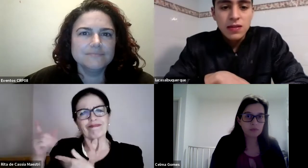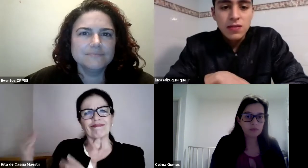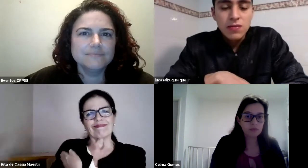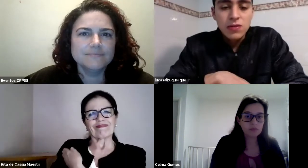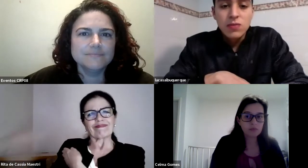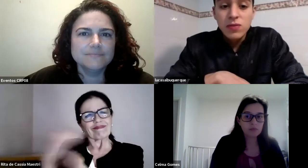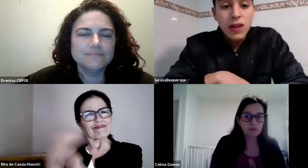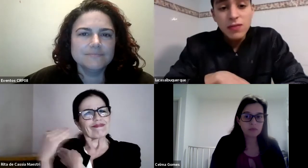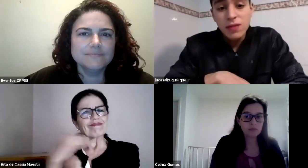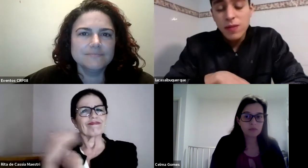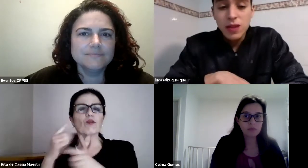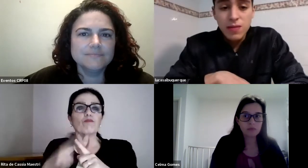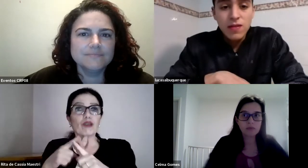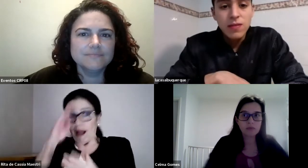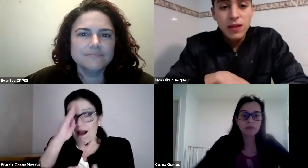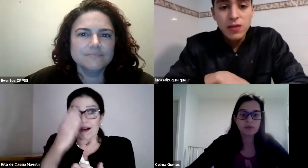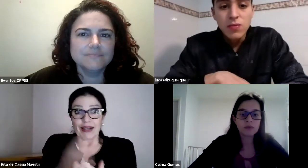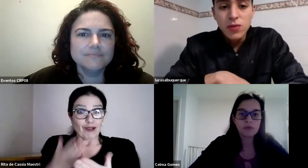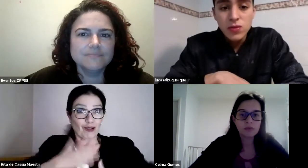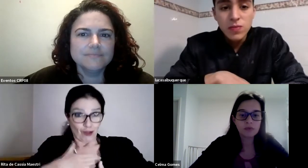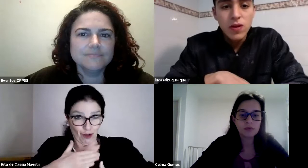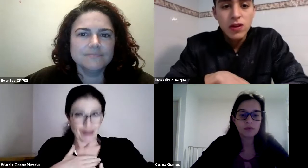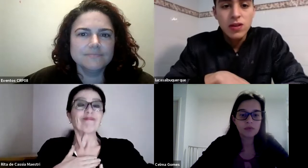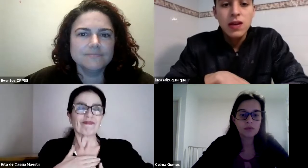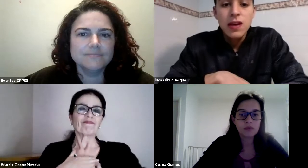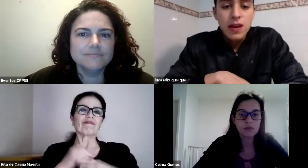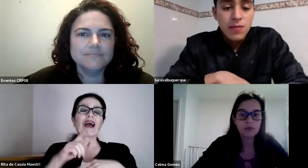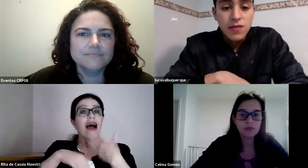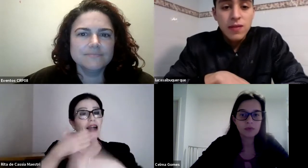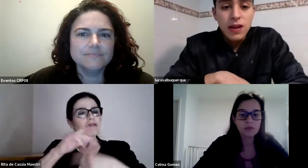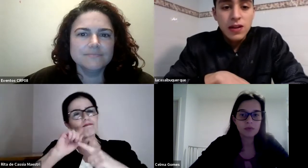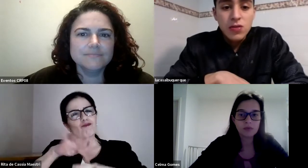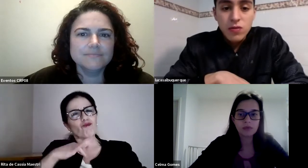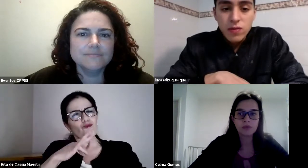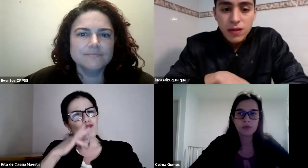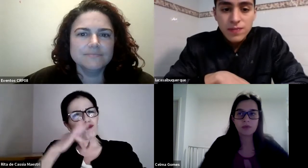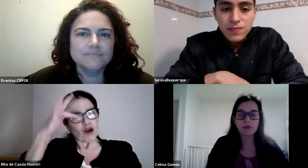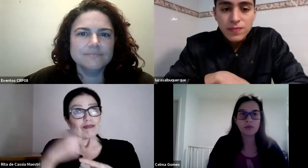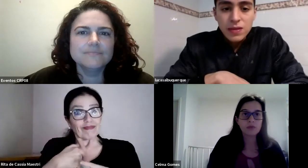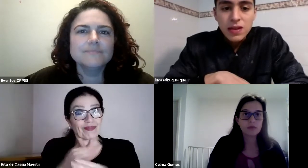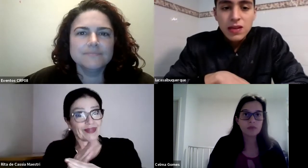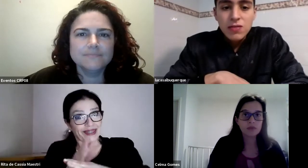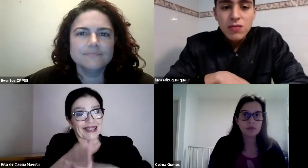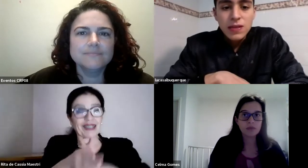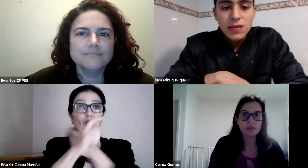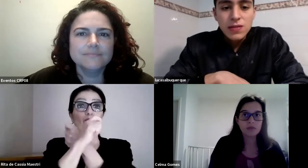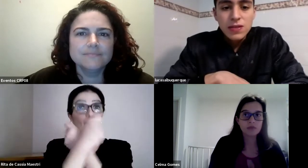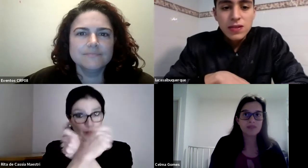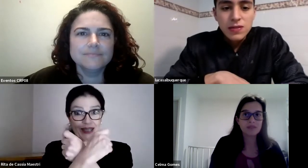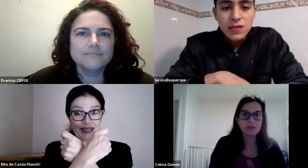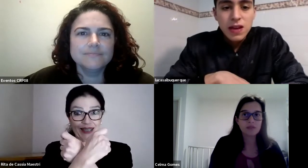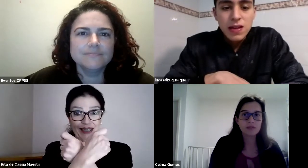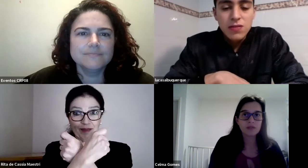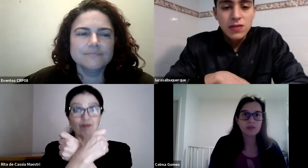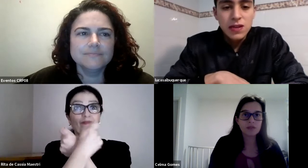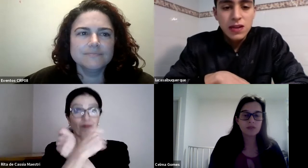estratégias. Então, eu sou muito grata também porque a minha família me deu muito suporte, a minha família acreditou em mim. Então, com o passar dos